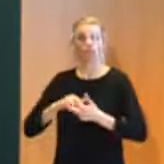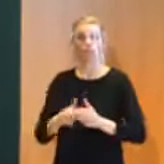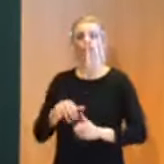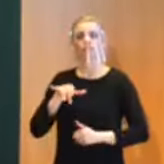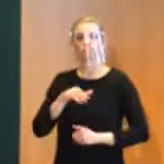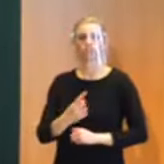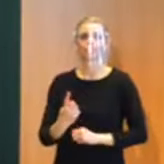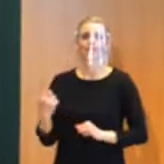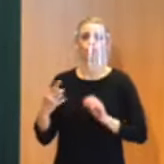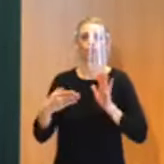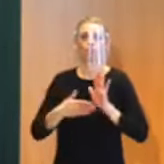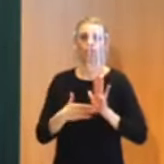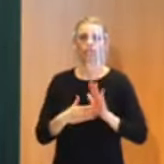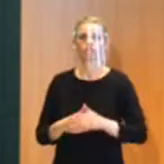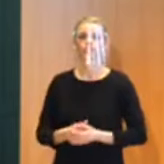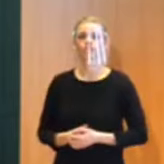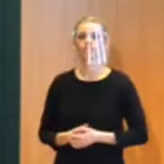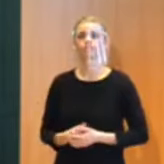Matovič.